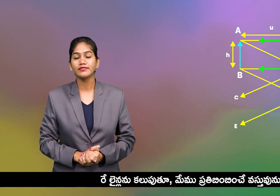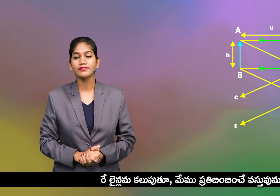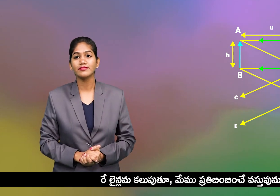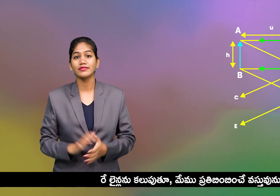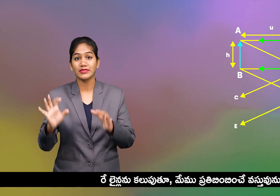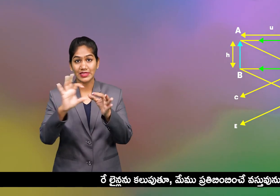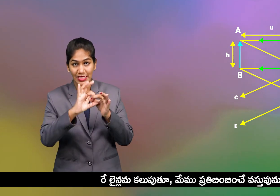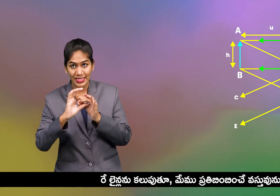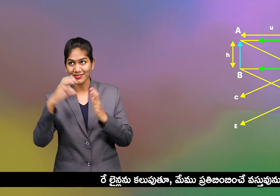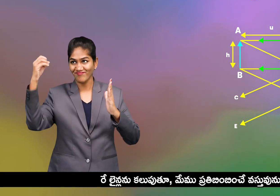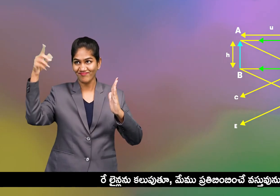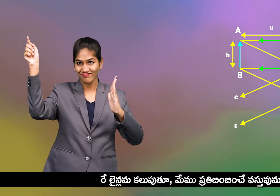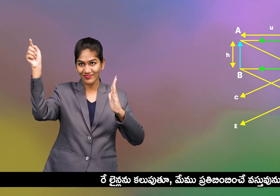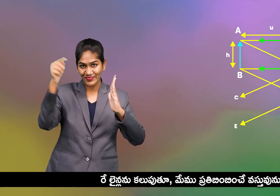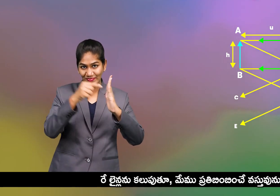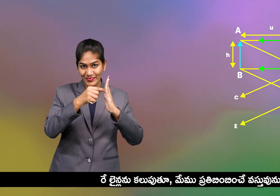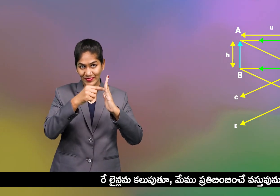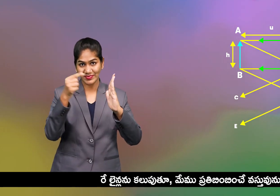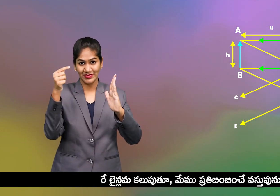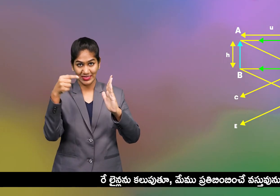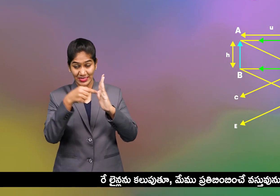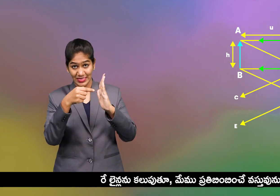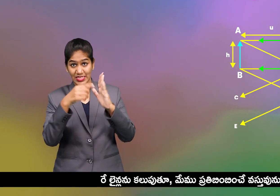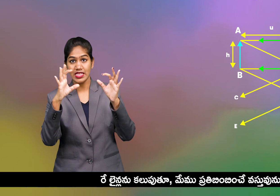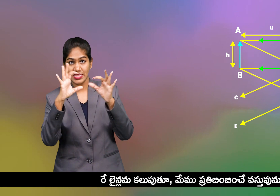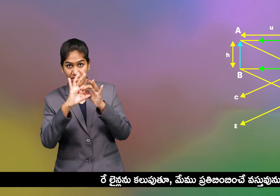రే లైన్లను కలుపుతూ మనం ప్రతిబింబించే వస్తువును పొందుతాము.